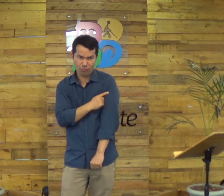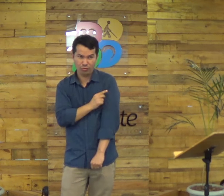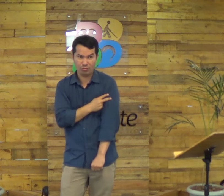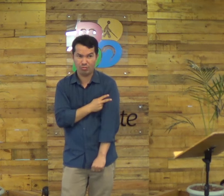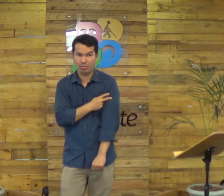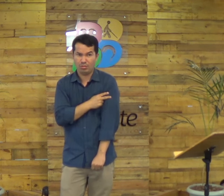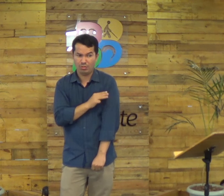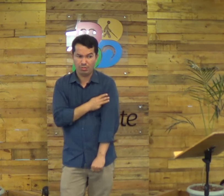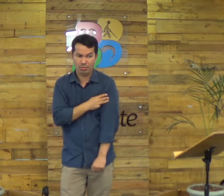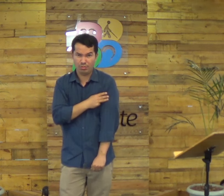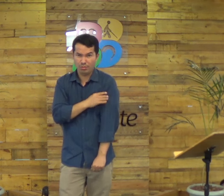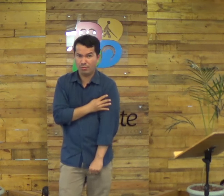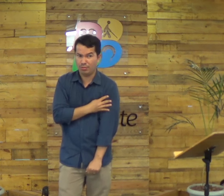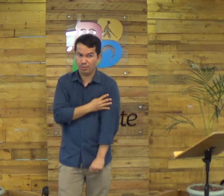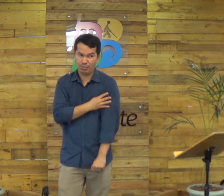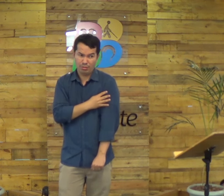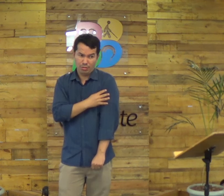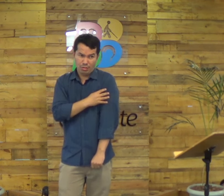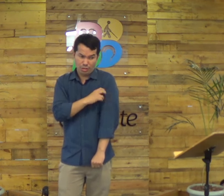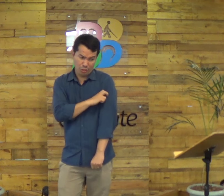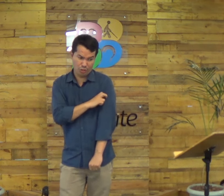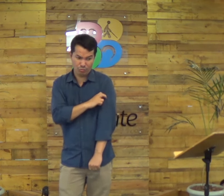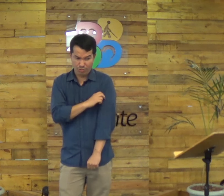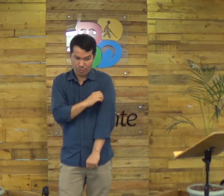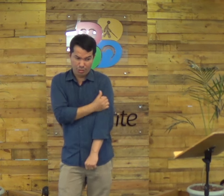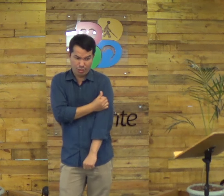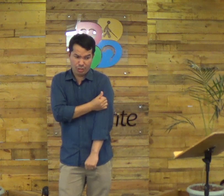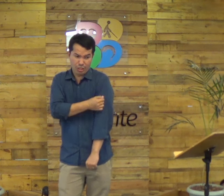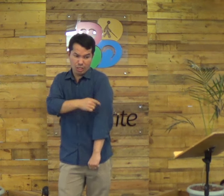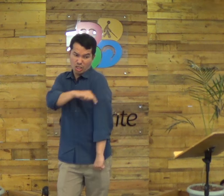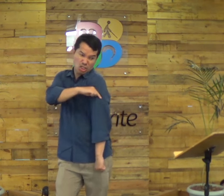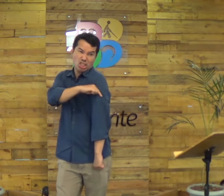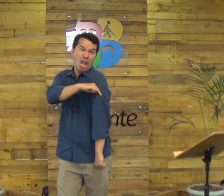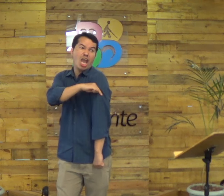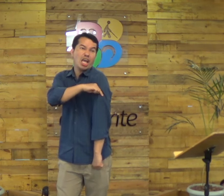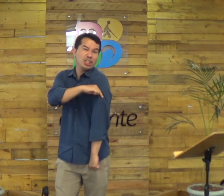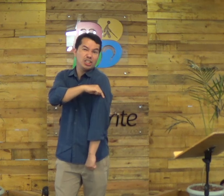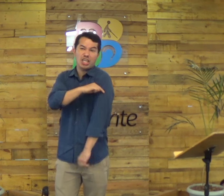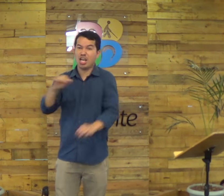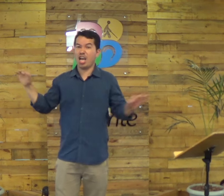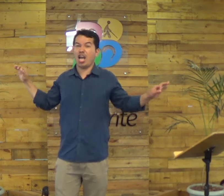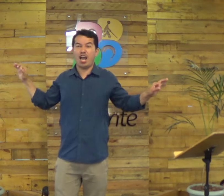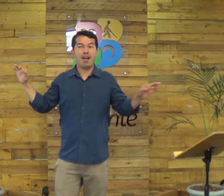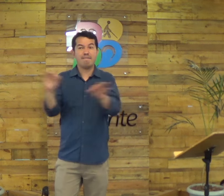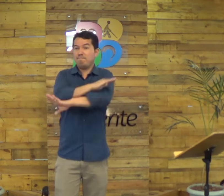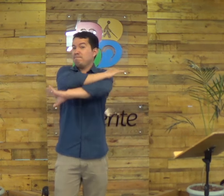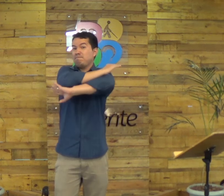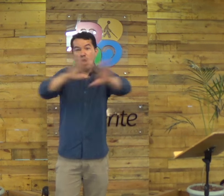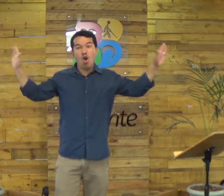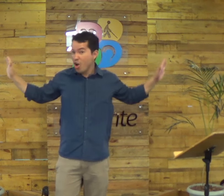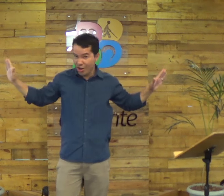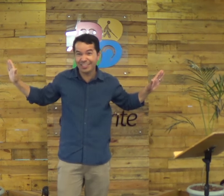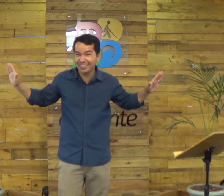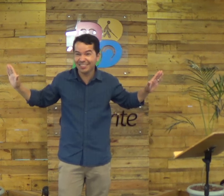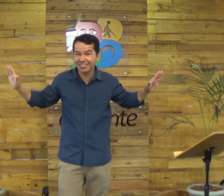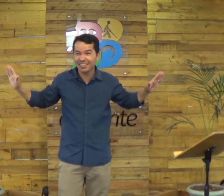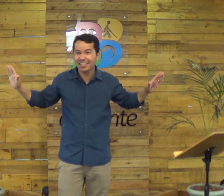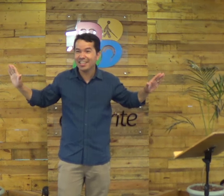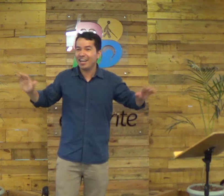tá, eu fui básico, fui no diário avançado, e foi para o mais avançado, e virou, top, aí, acabou, acabaram